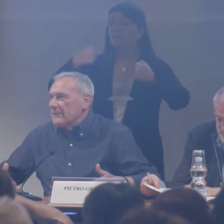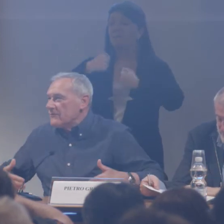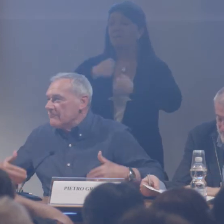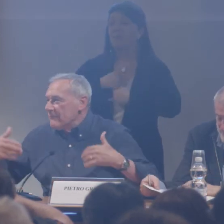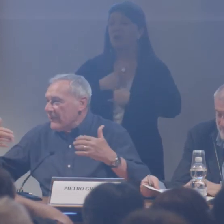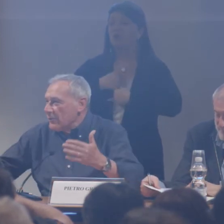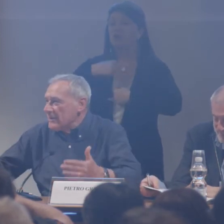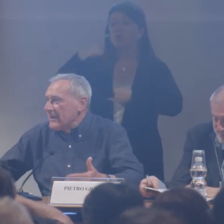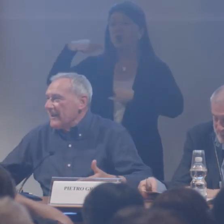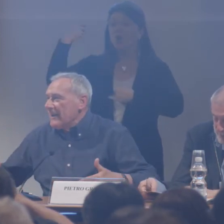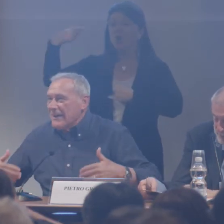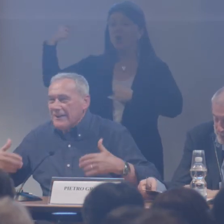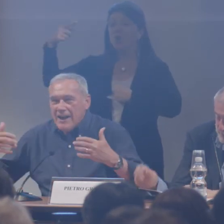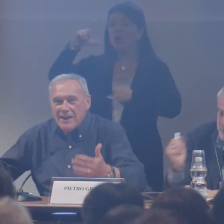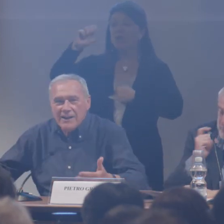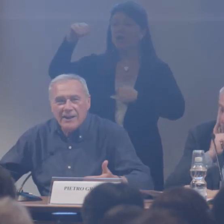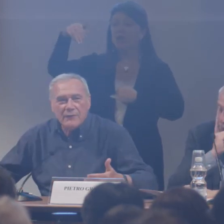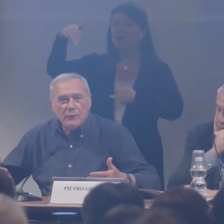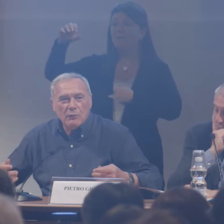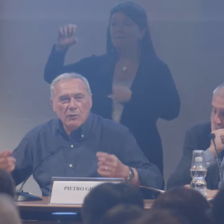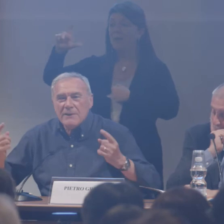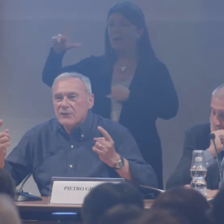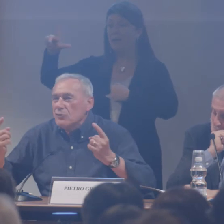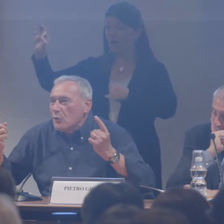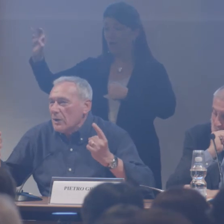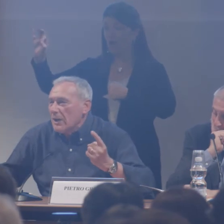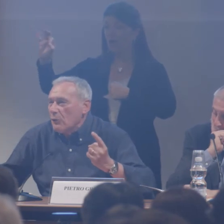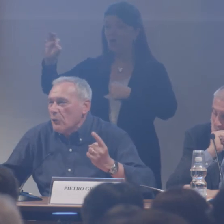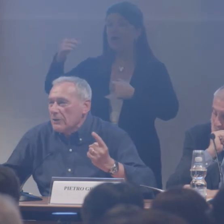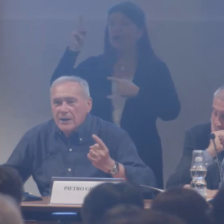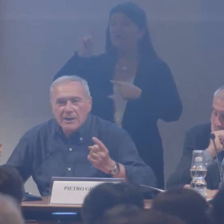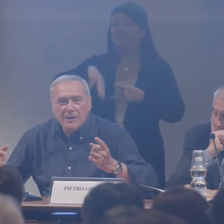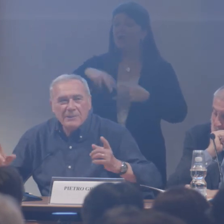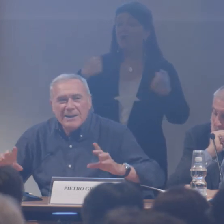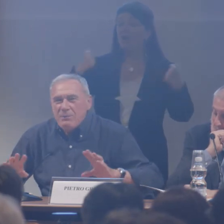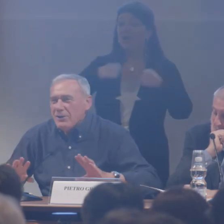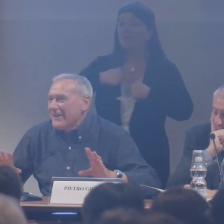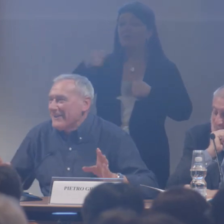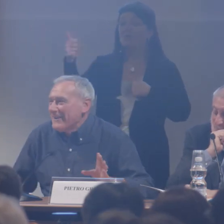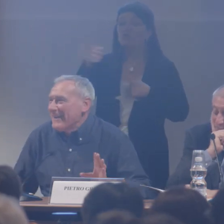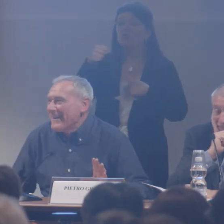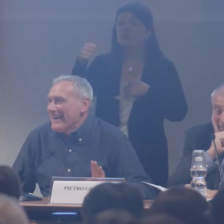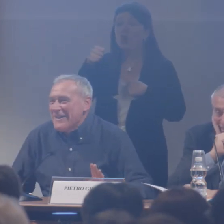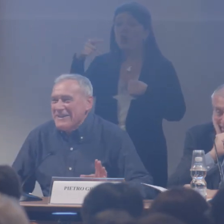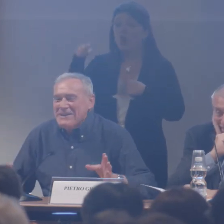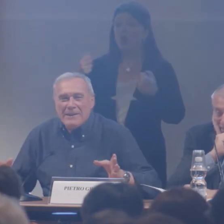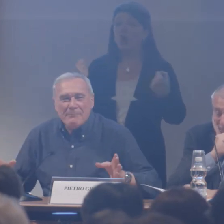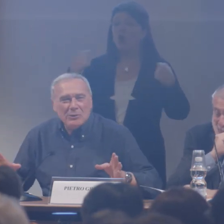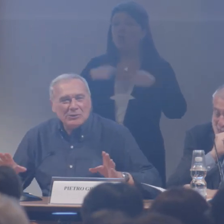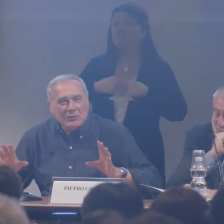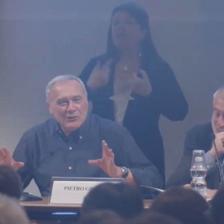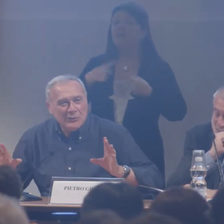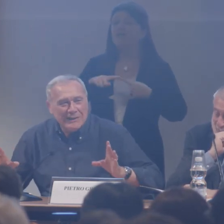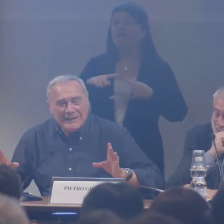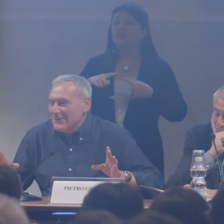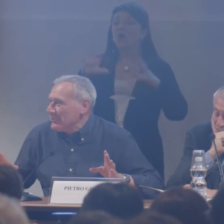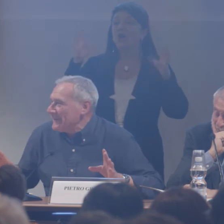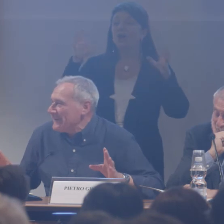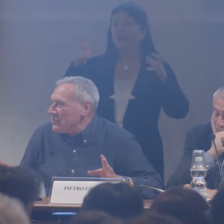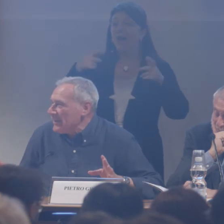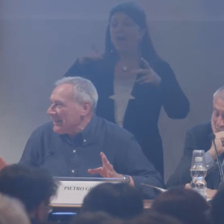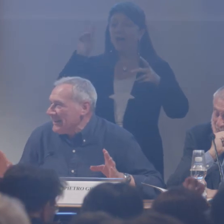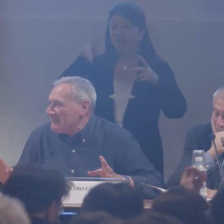che fanno vedere la Rai, e l'ho messo solo quella volta, perché poi il cappotto non si usa